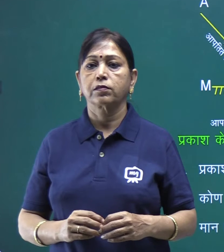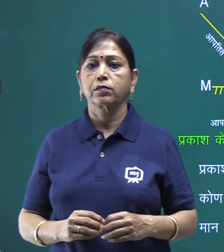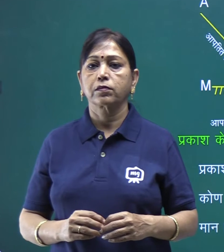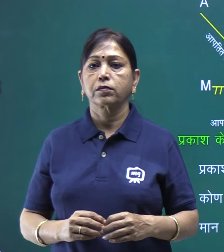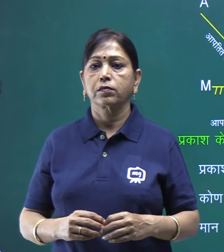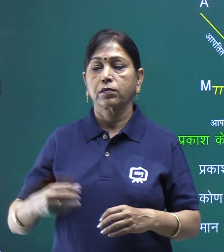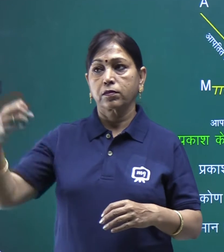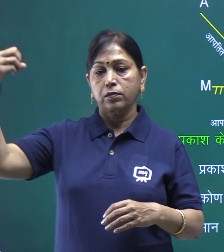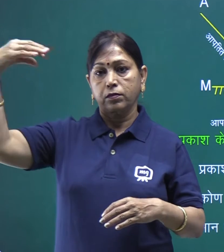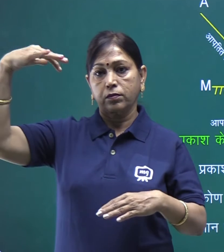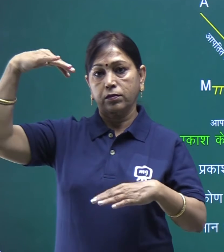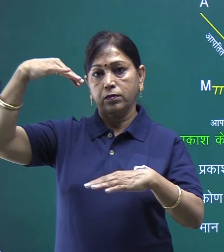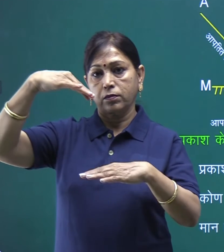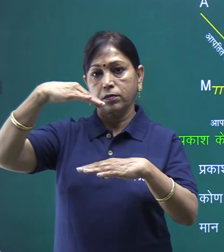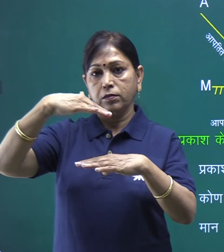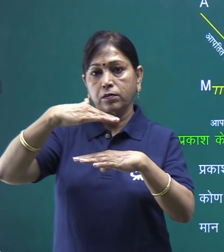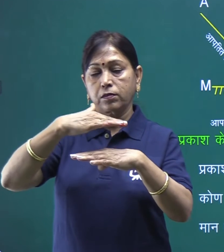ए किरण आपतित किरण है